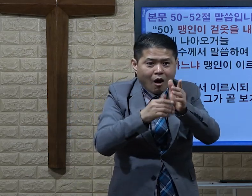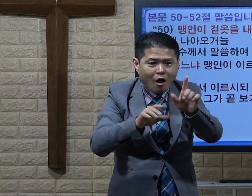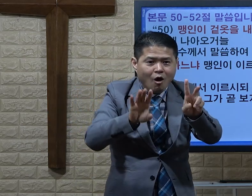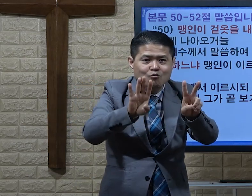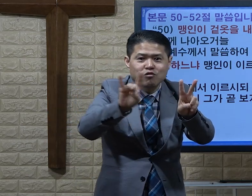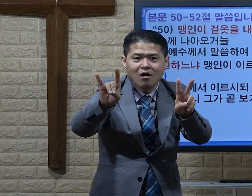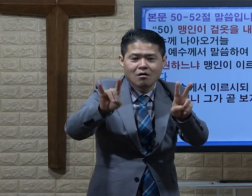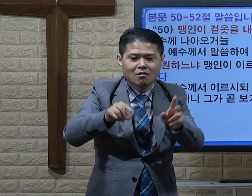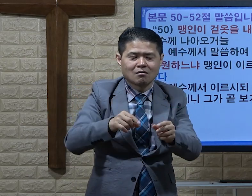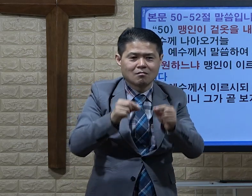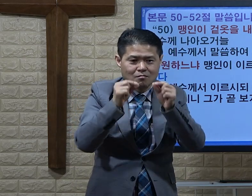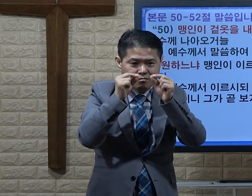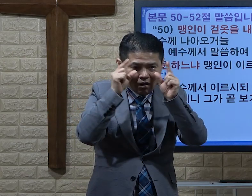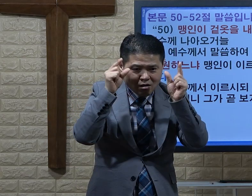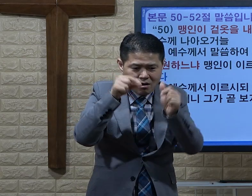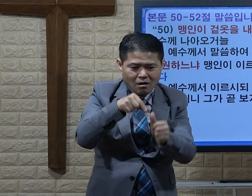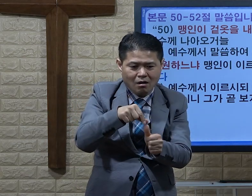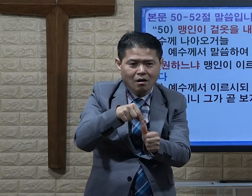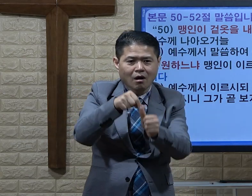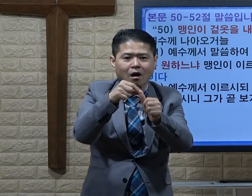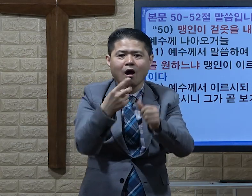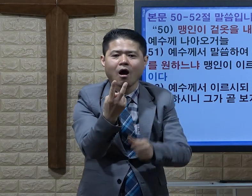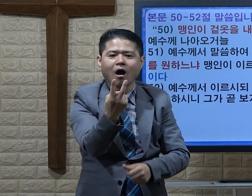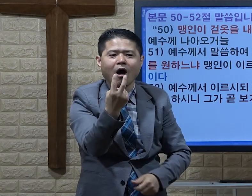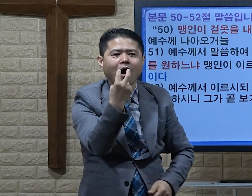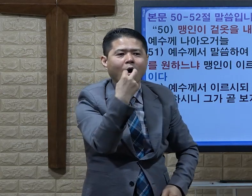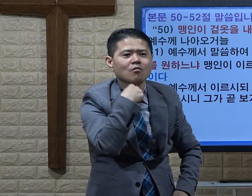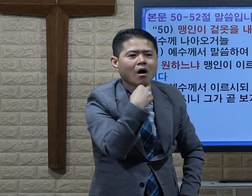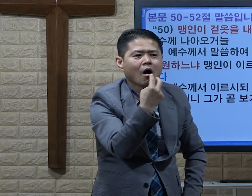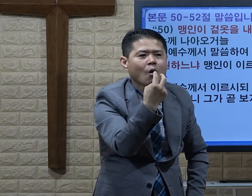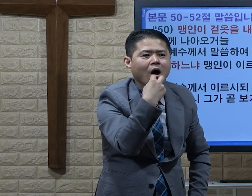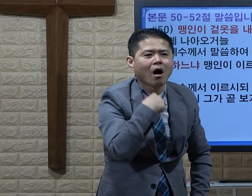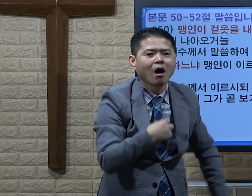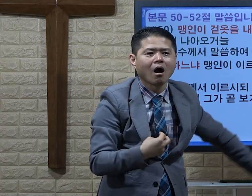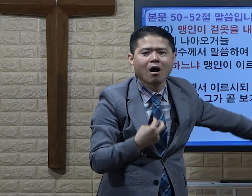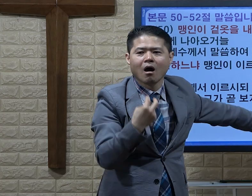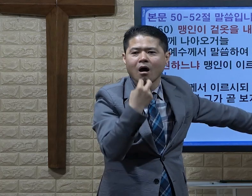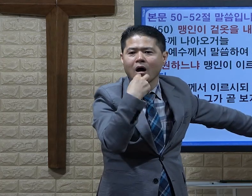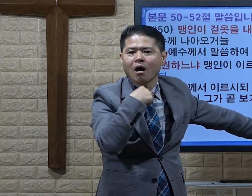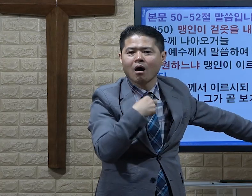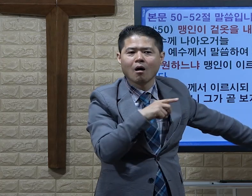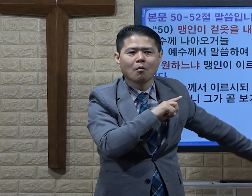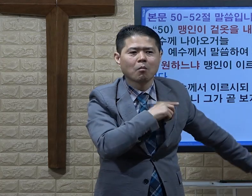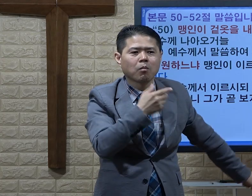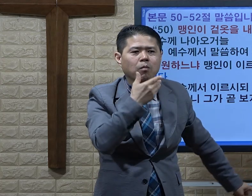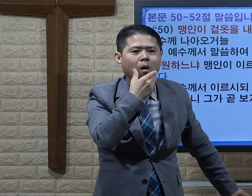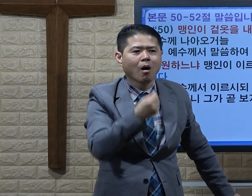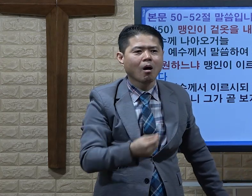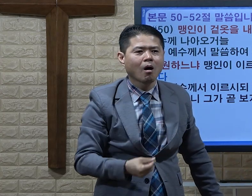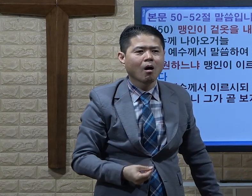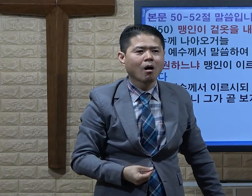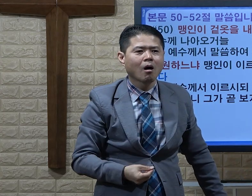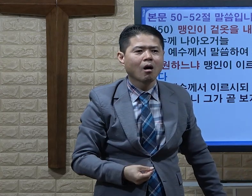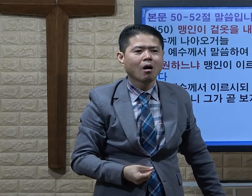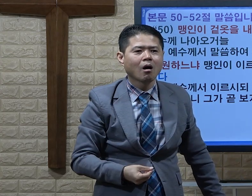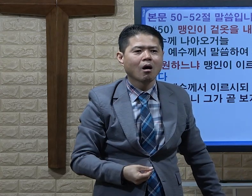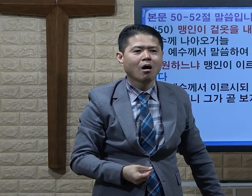그는 바로 구원도 받고 눈도 뜰 수 있는 그런 두 가지의 일석이조와도 같은